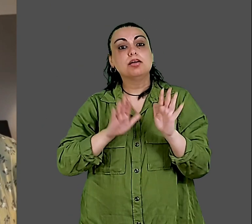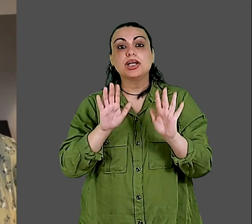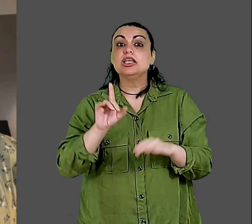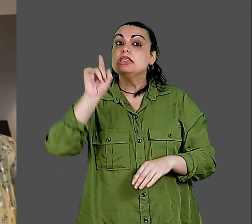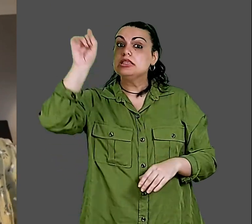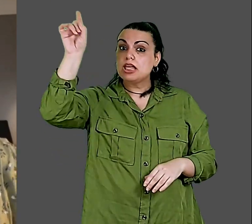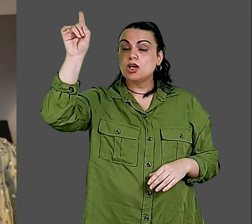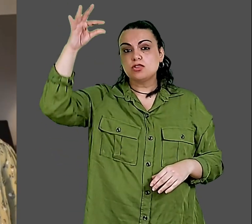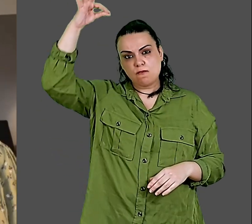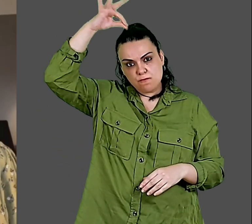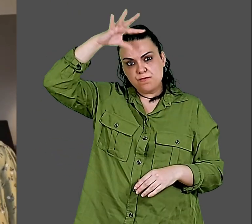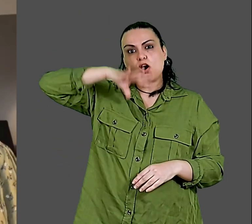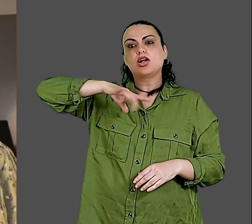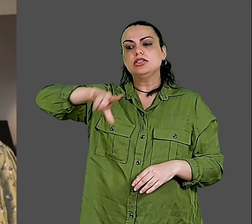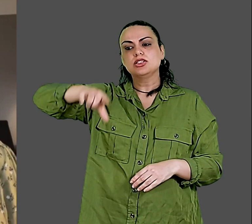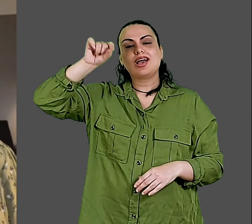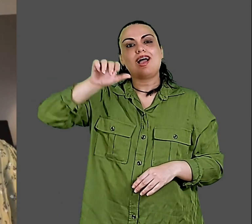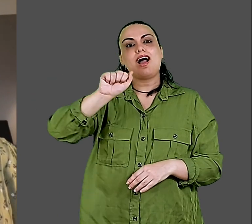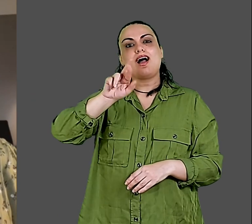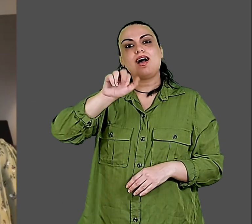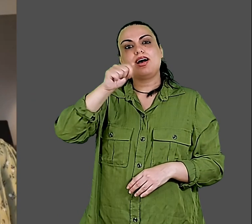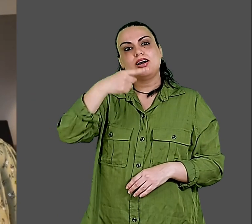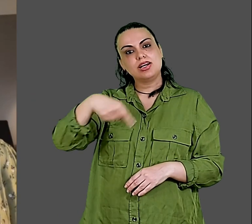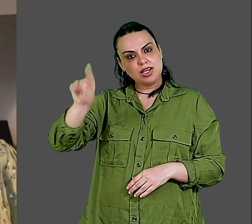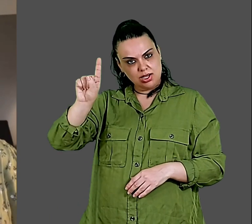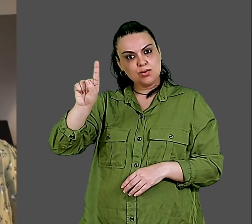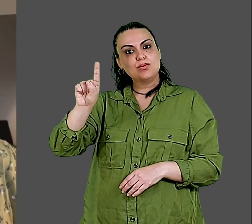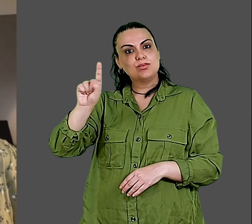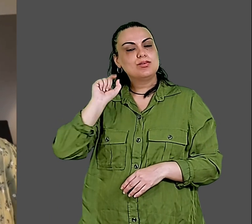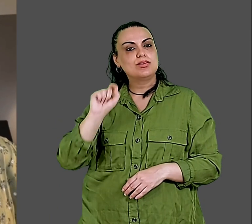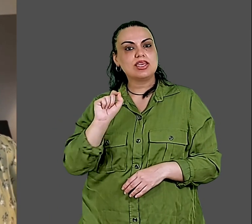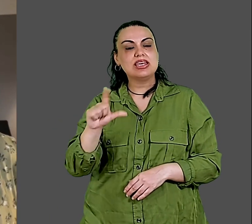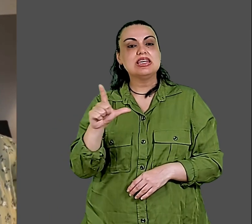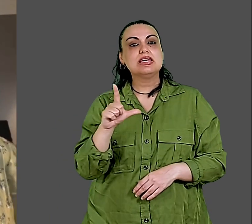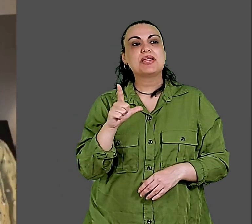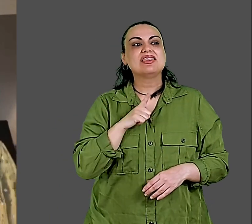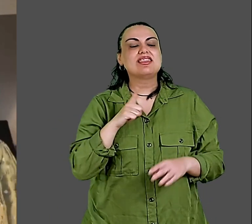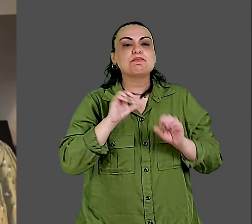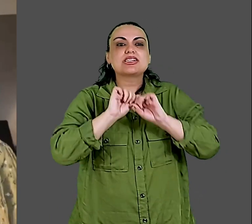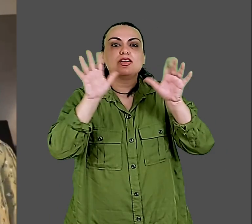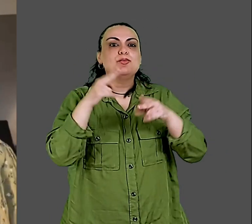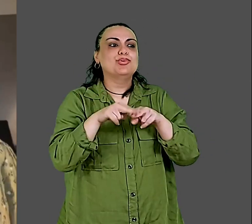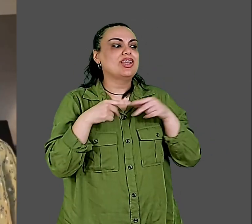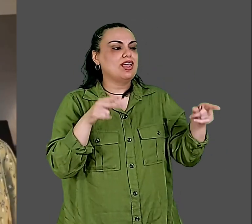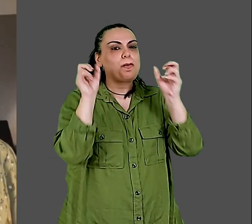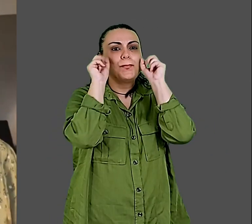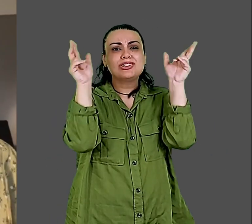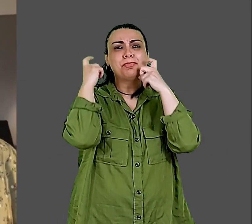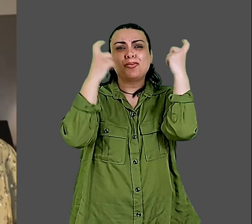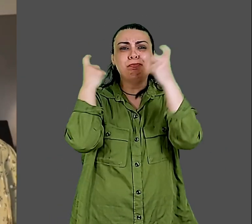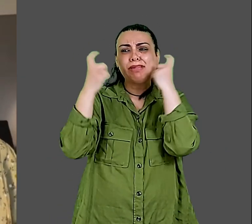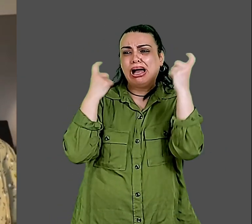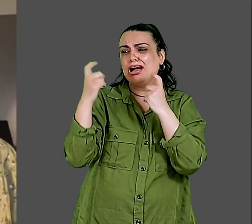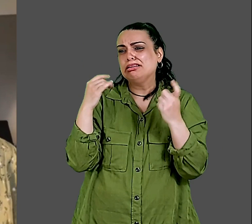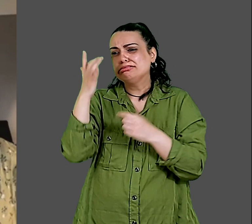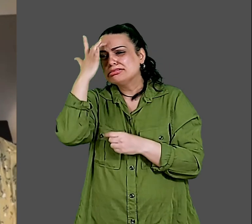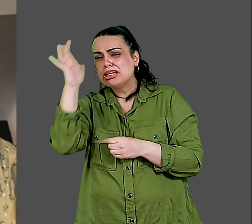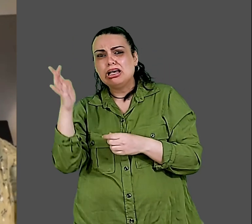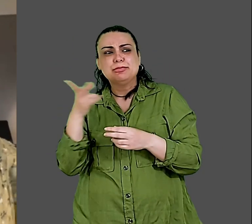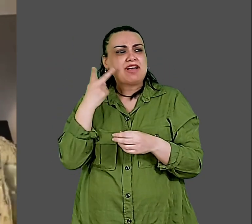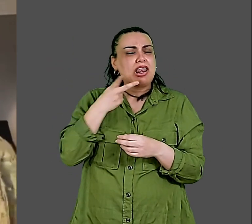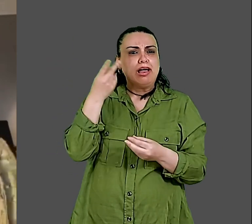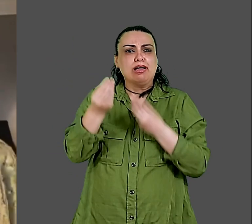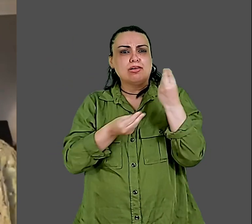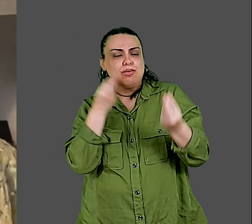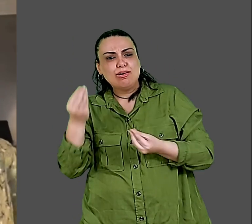E Deus vocaciona Arão na chamada de Moisés para que ele tenha mais clareza no falar, porque Moisés está preocupado, que é pesado